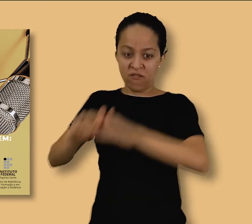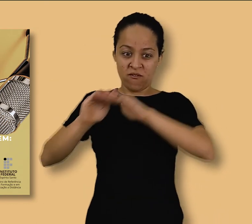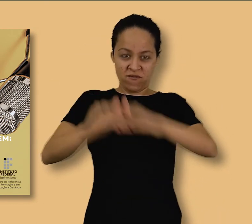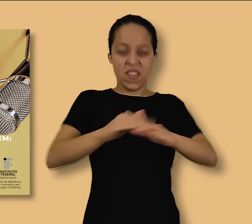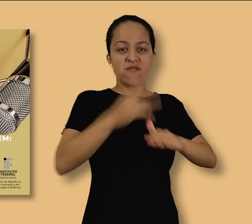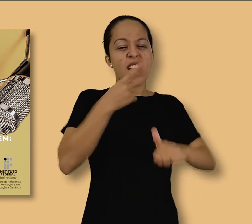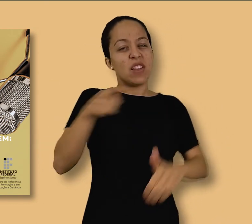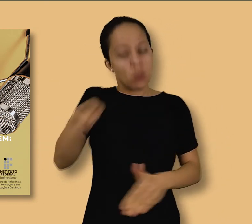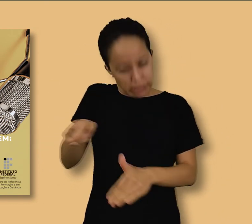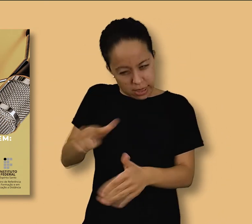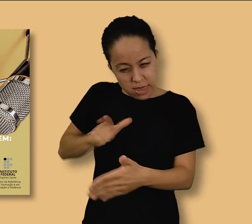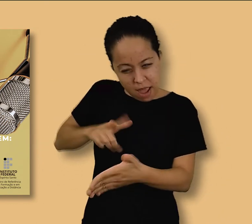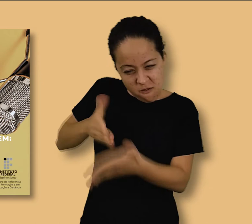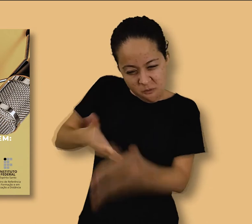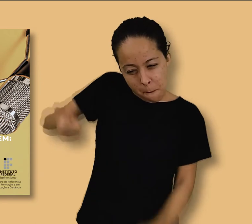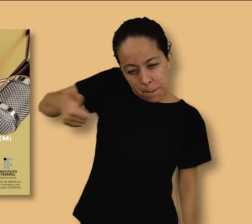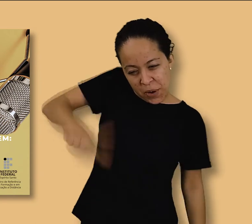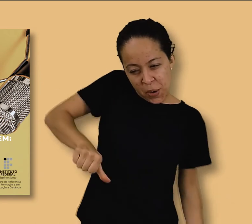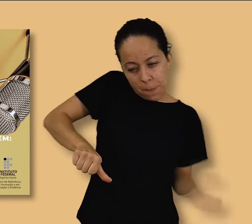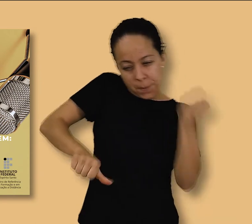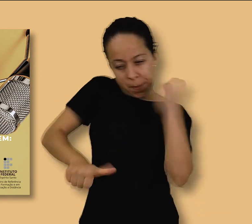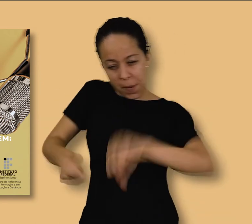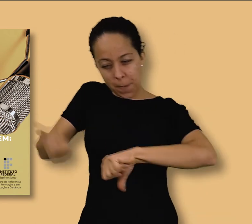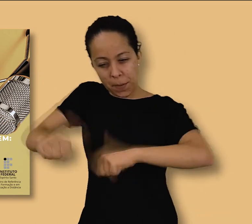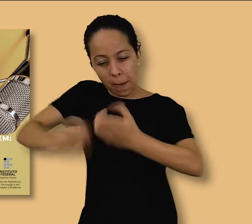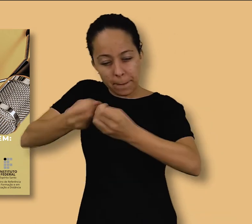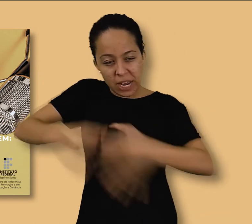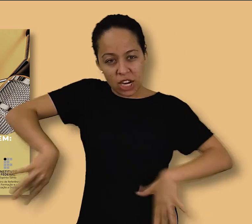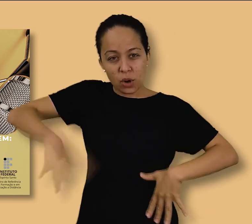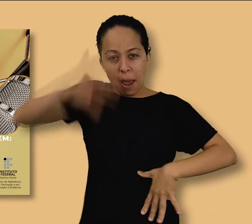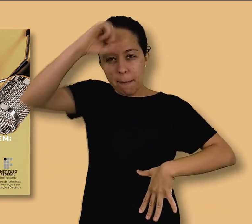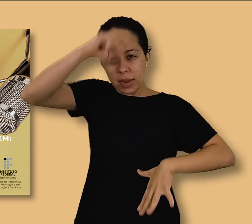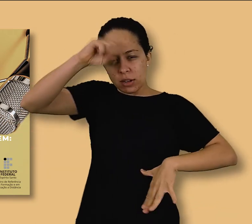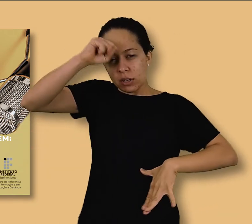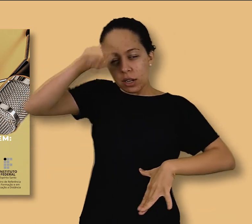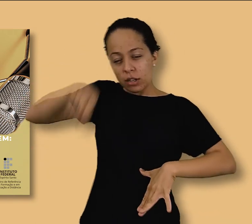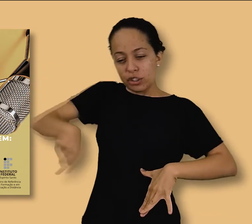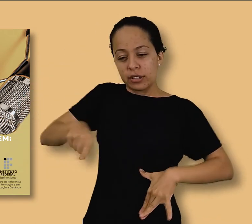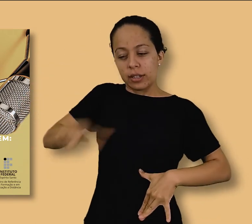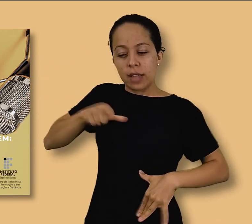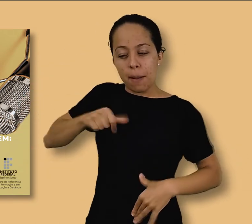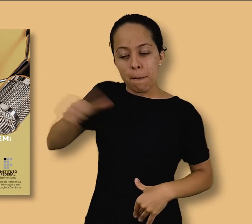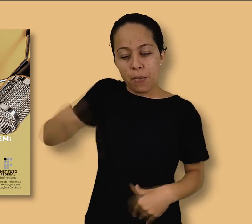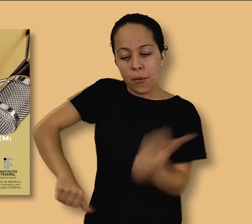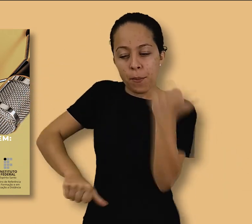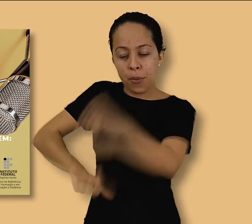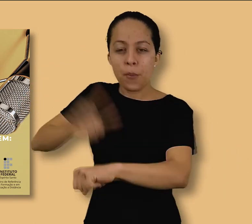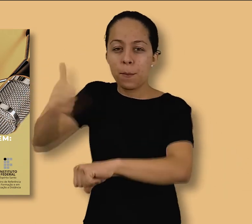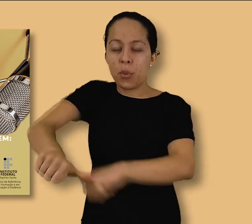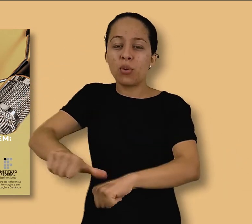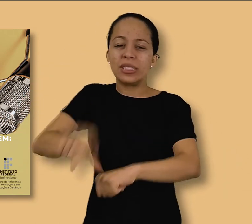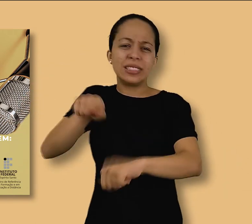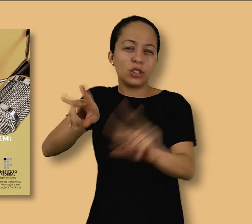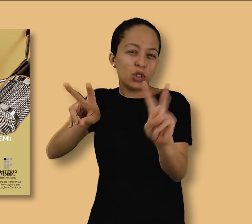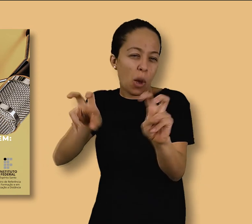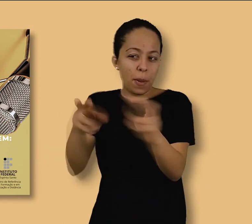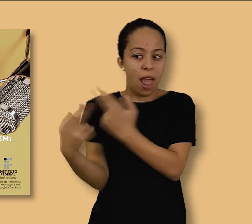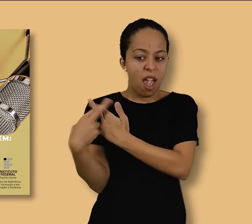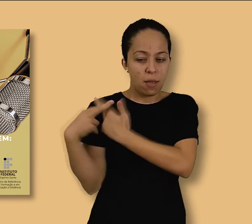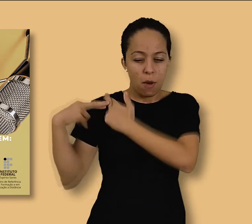né ou do seu fracasso O que é o que a gente tá falando aqui na aprendizagem né e